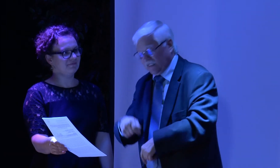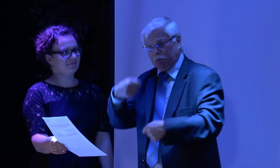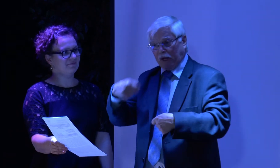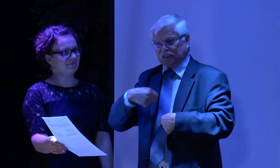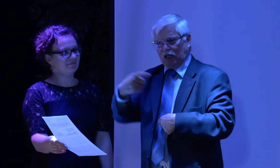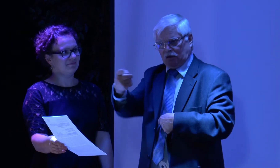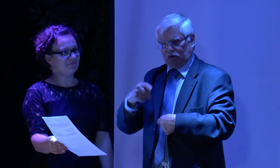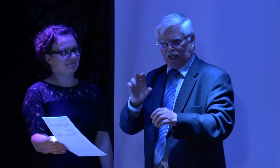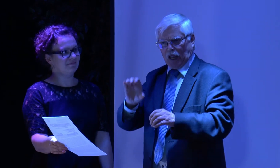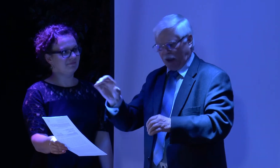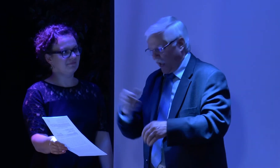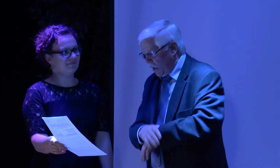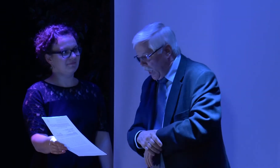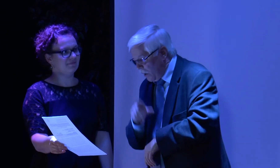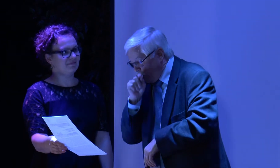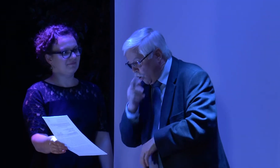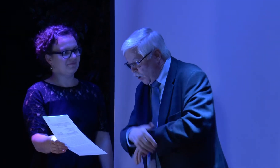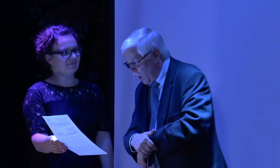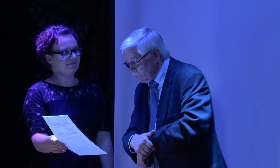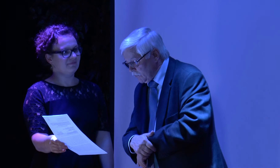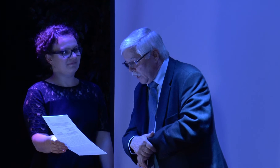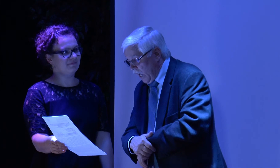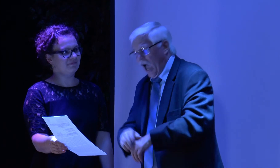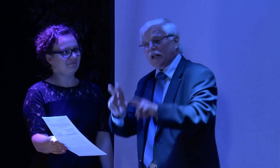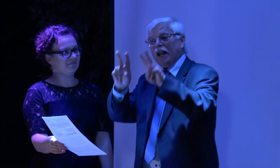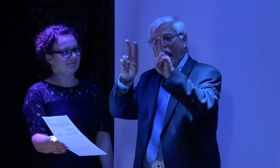Wir freuen uns, dass wir dem jetzigen Präsidenten des DGB, Helmut Vogel,